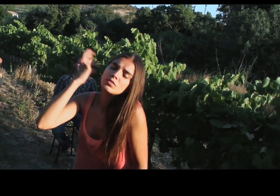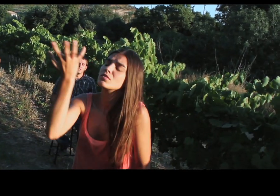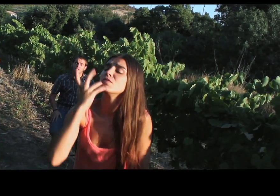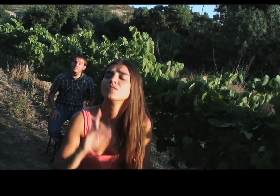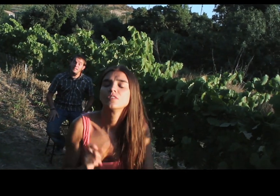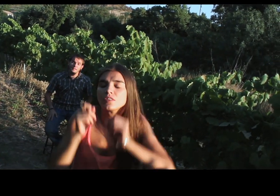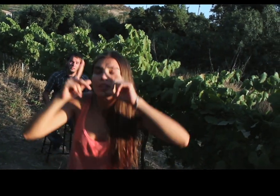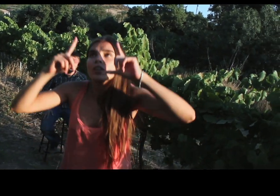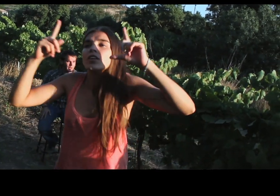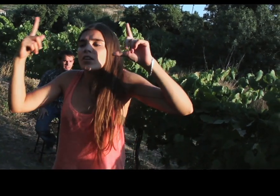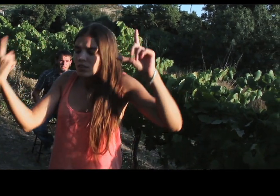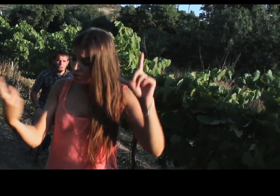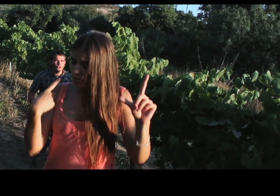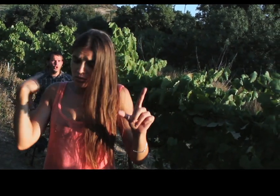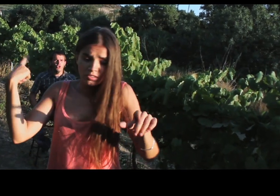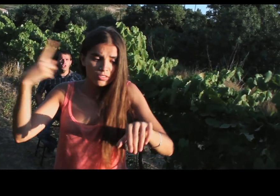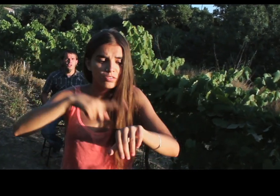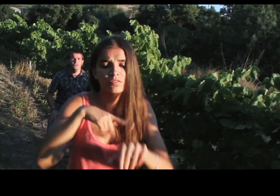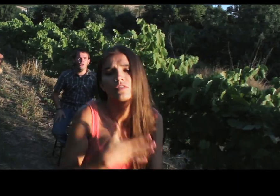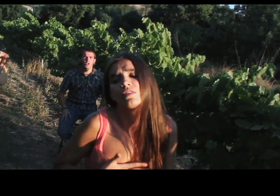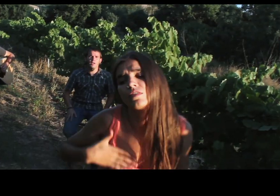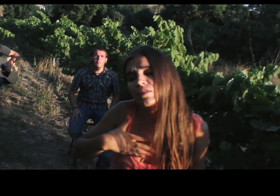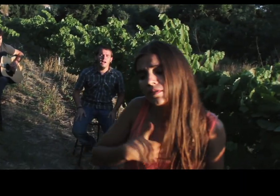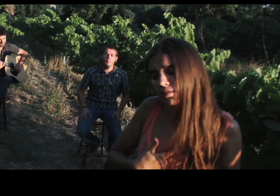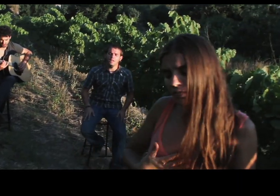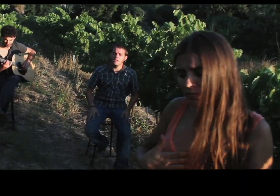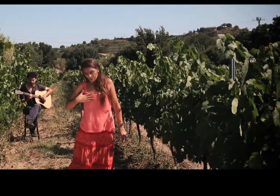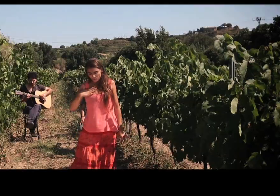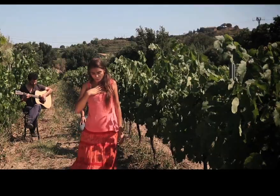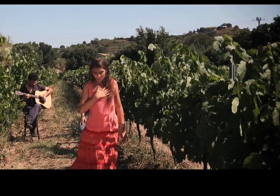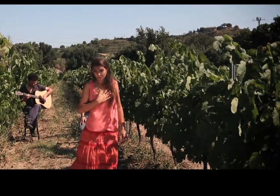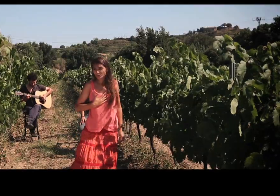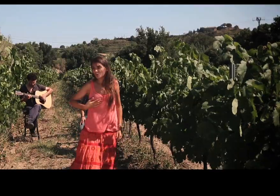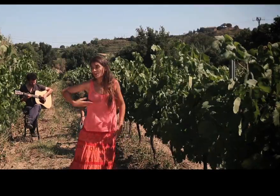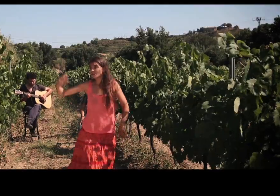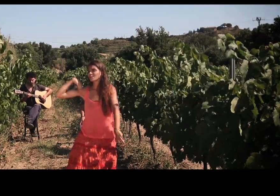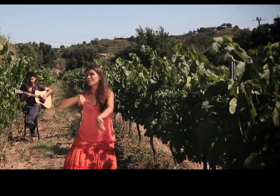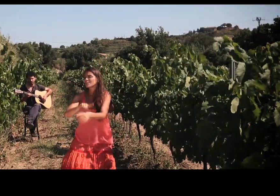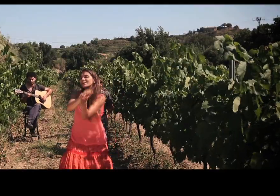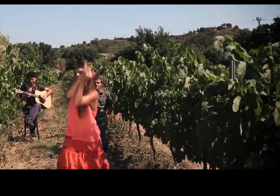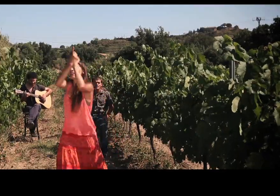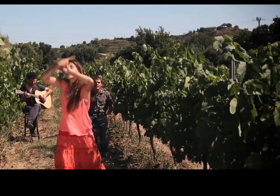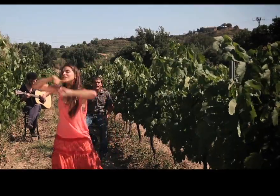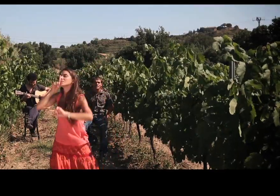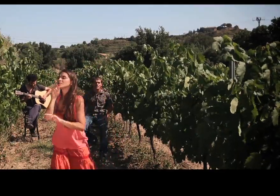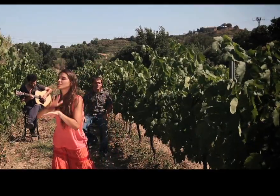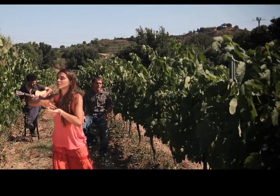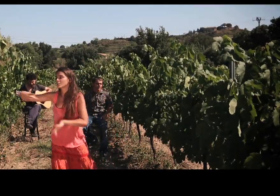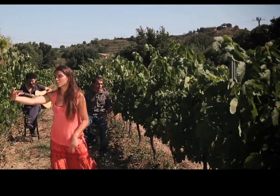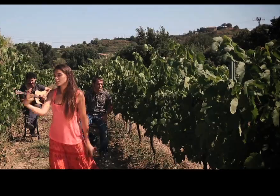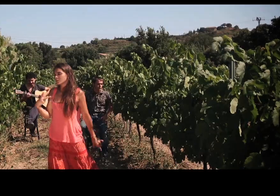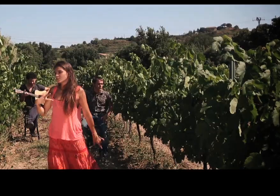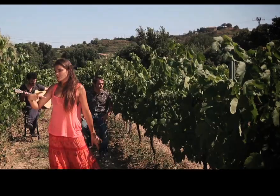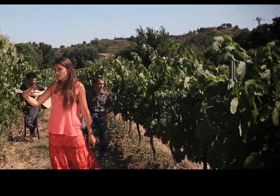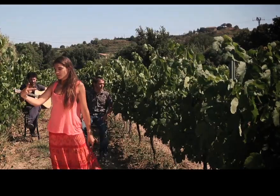Companya, si et despertes sola en una hora amable, fes que sigui silenci